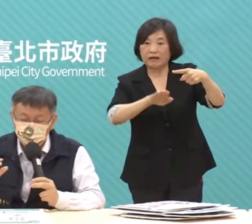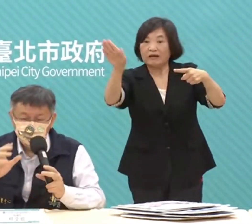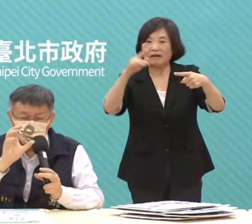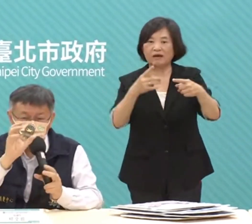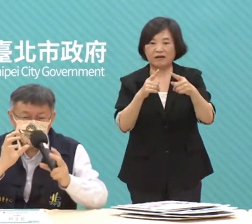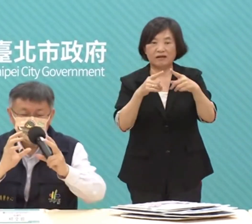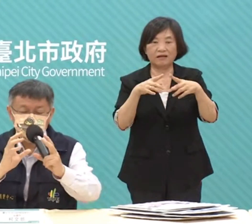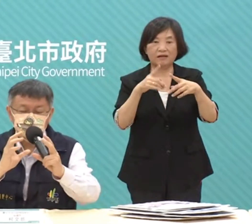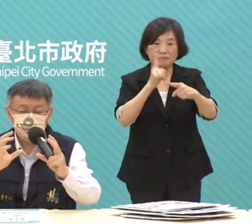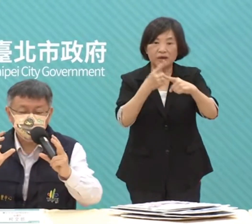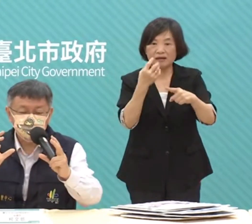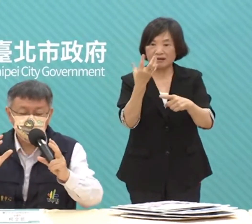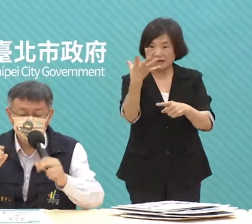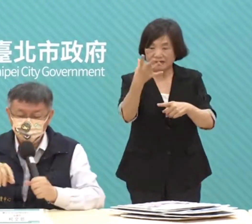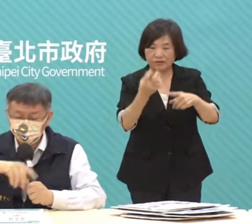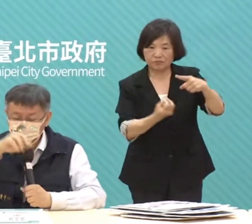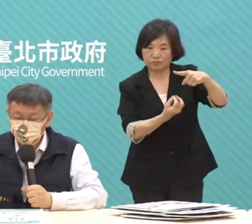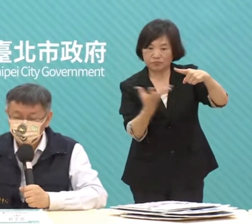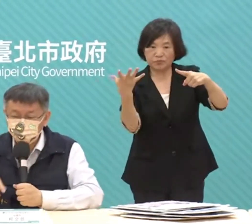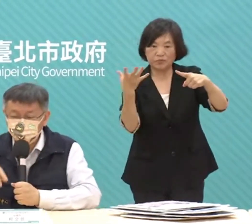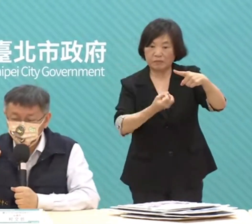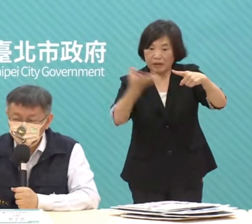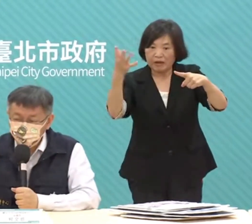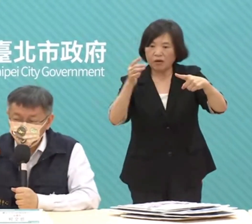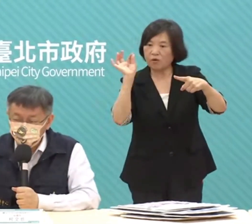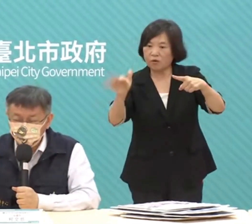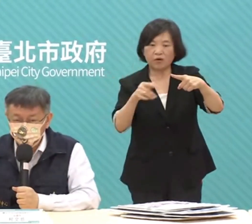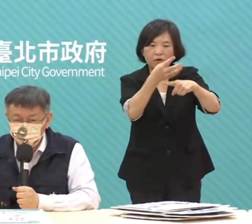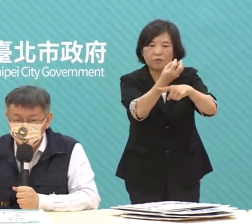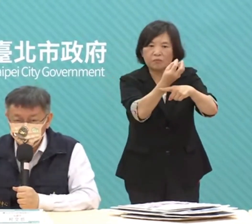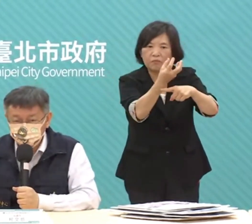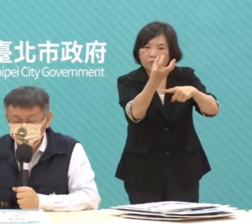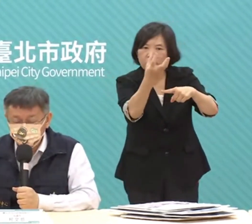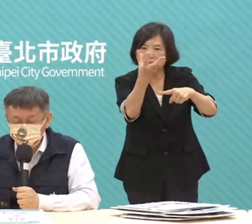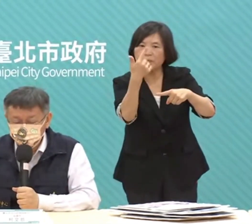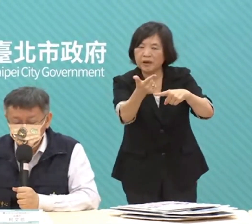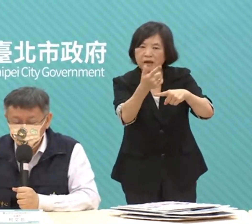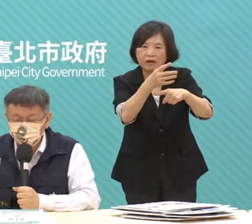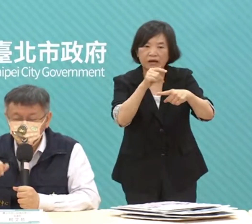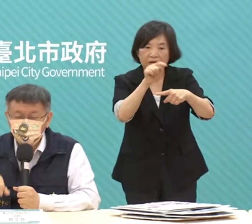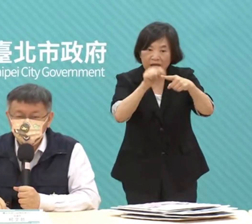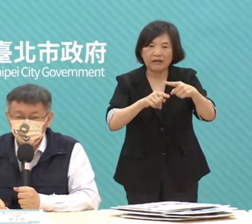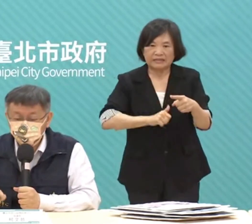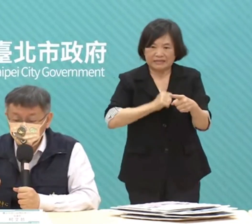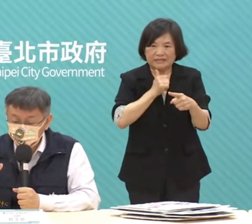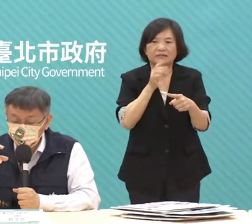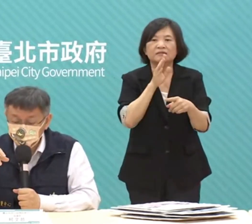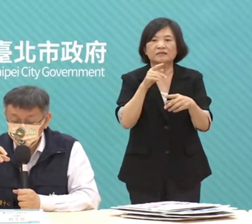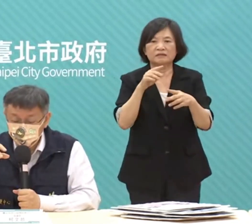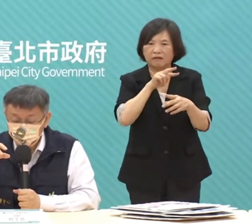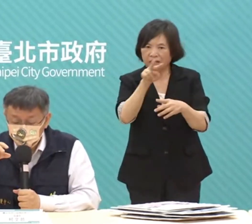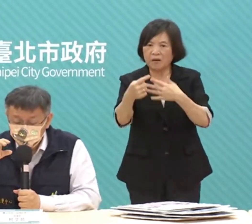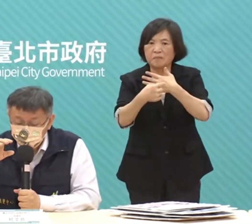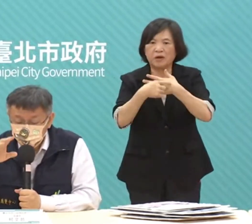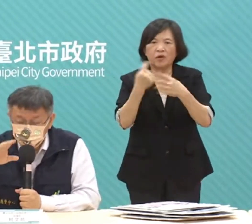嘛，那所以那婚子变大速度比较慢，所以除起来的时候会比实际的偏低的，所以要知道